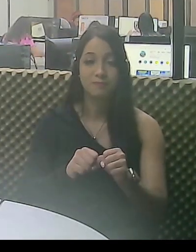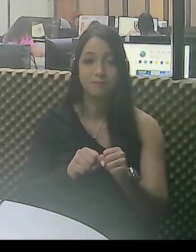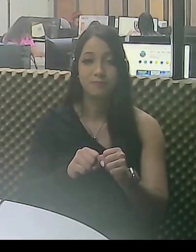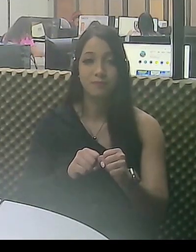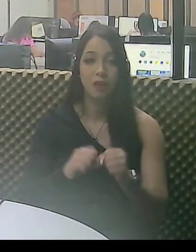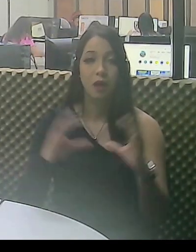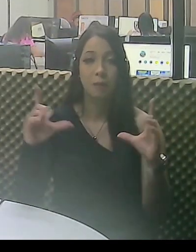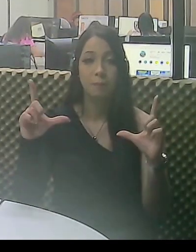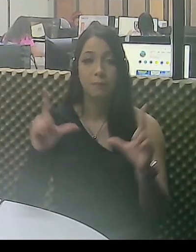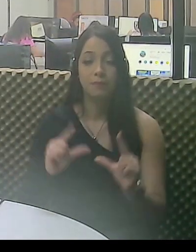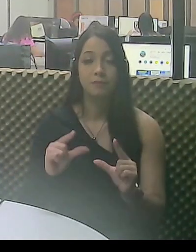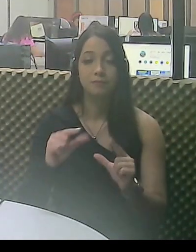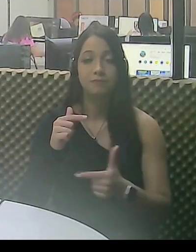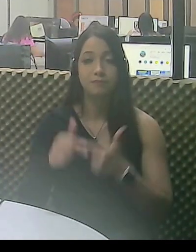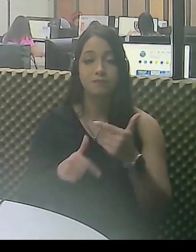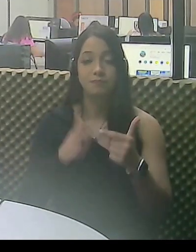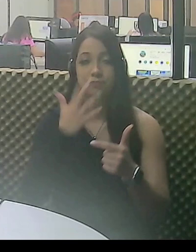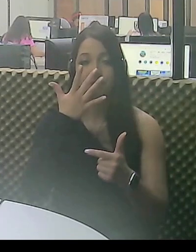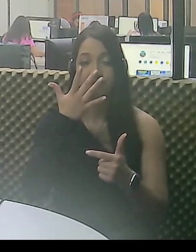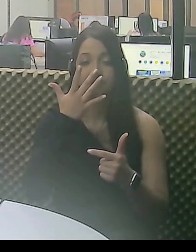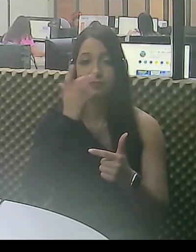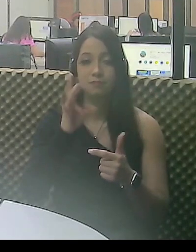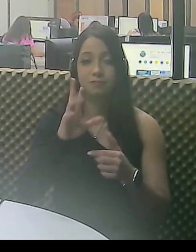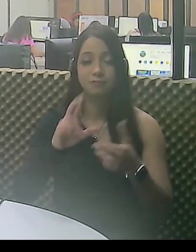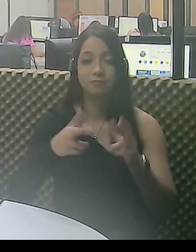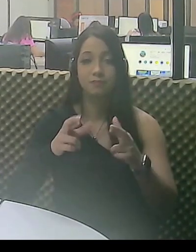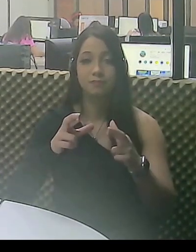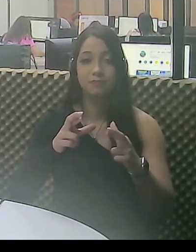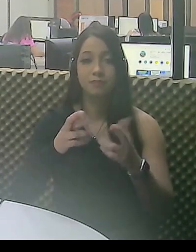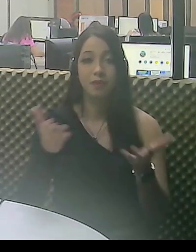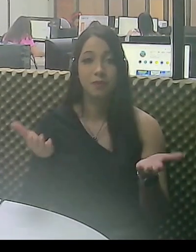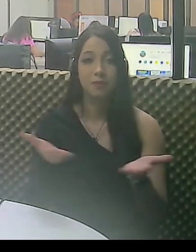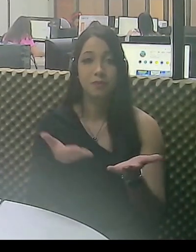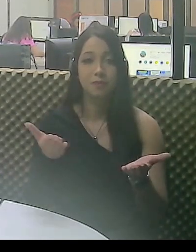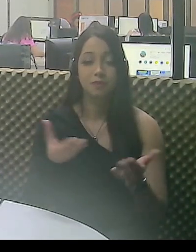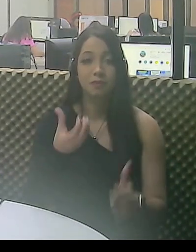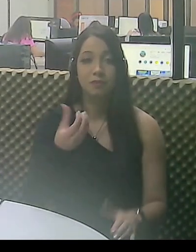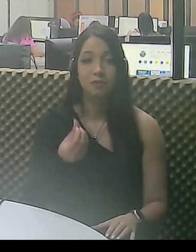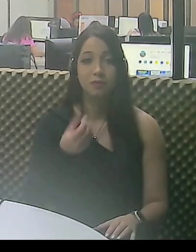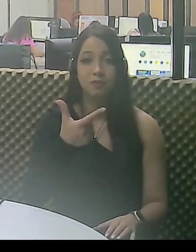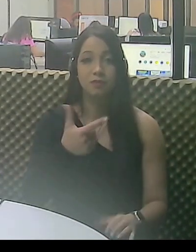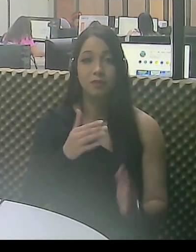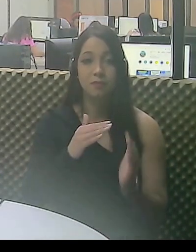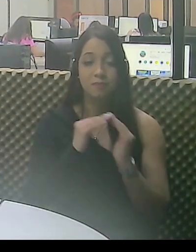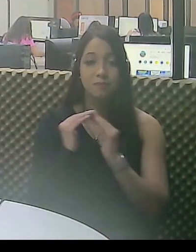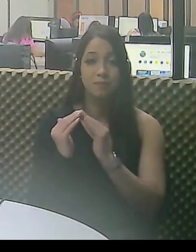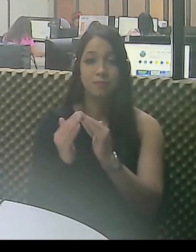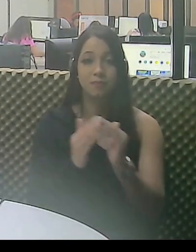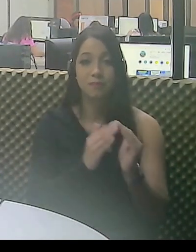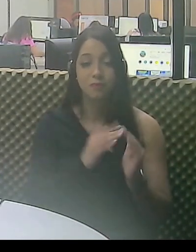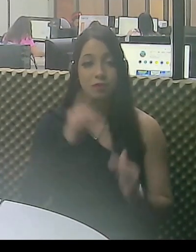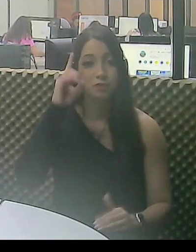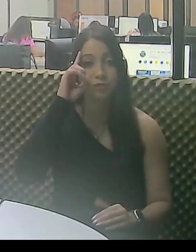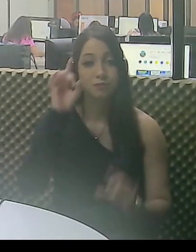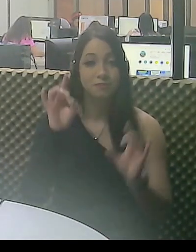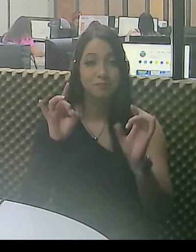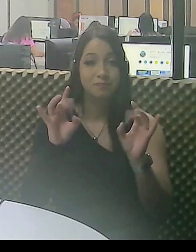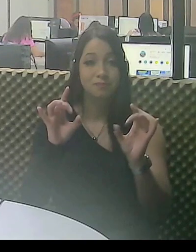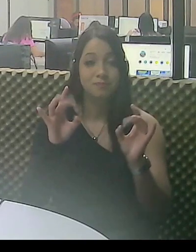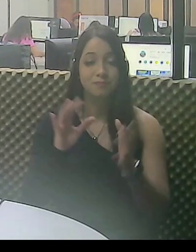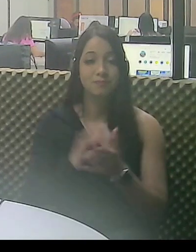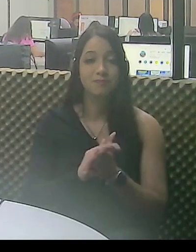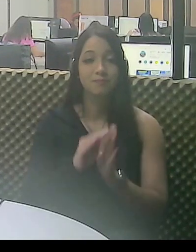volumes menores, o serviço de coleta seletiva em Uberlândia atende atualmente 62 bairros em dias específicos.